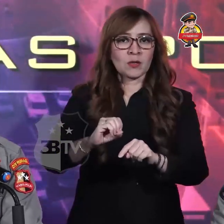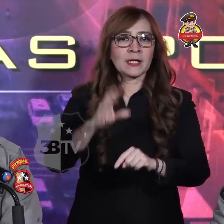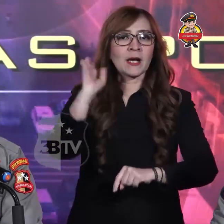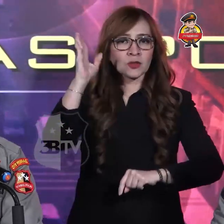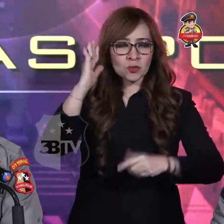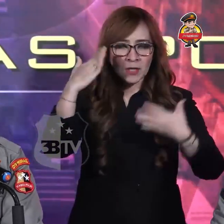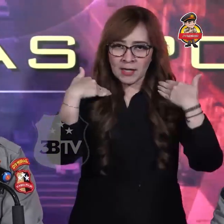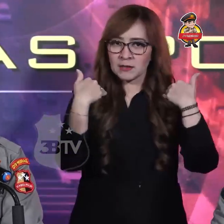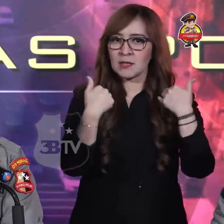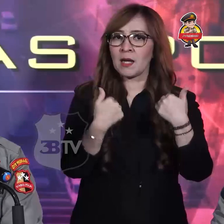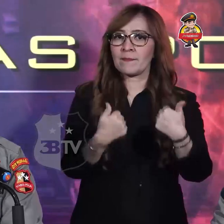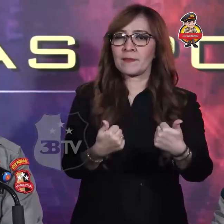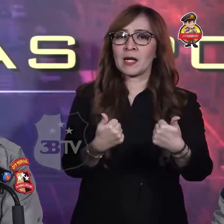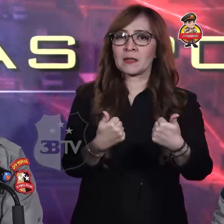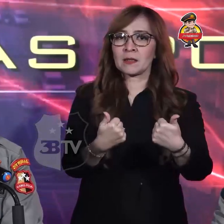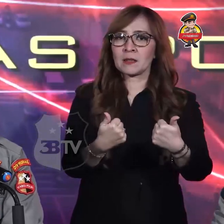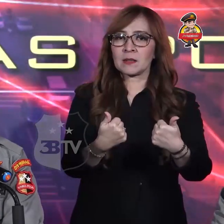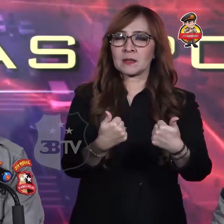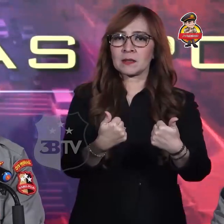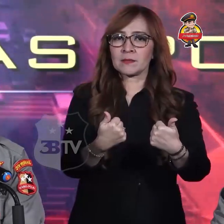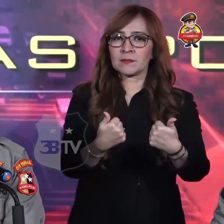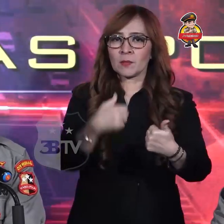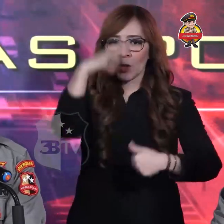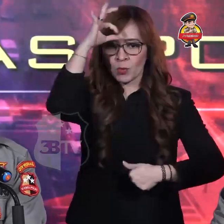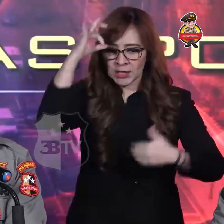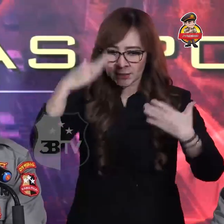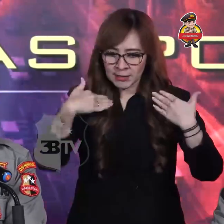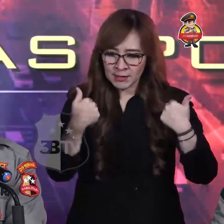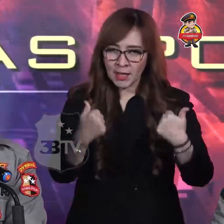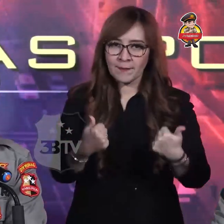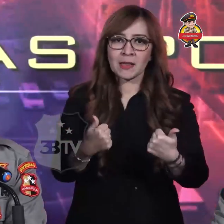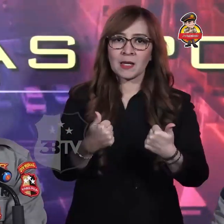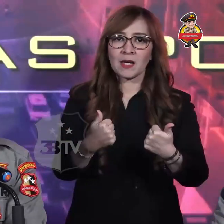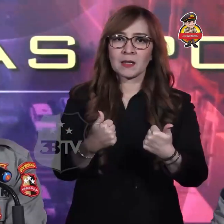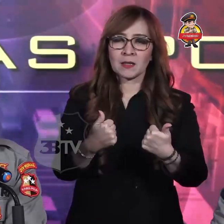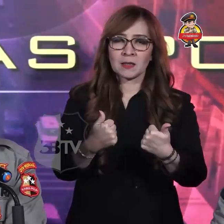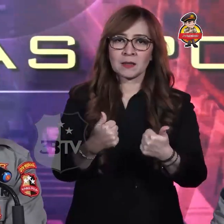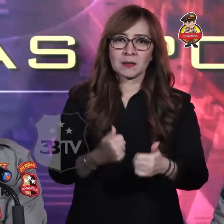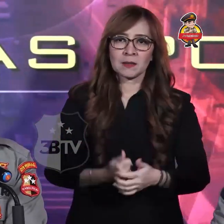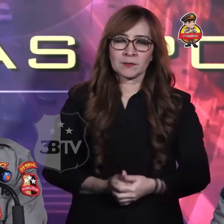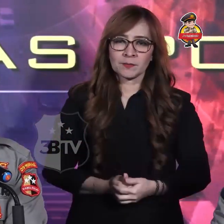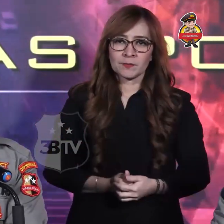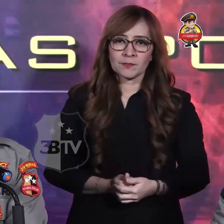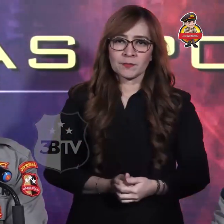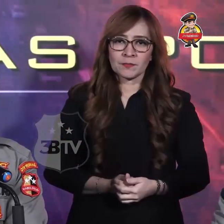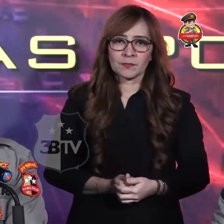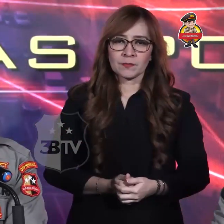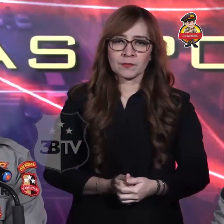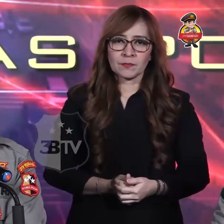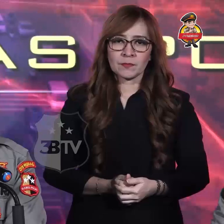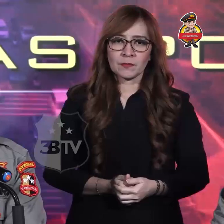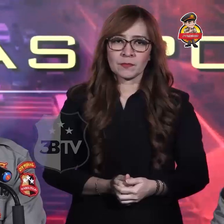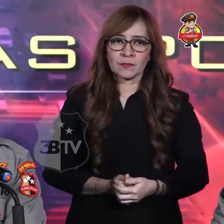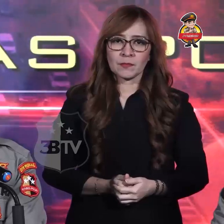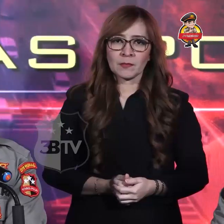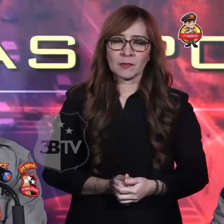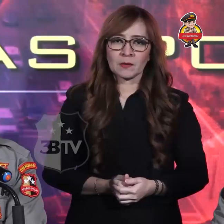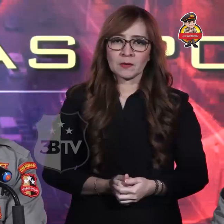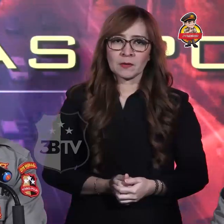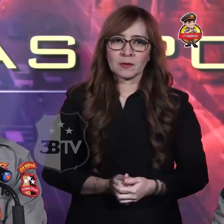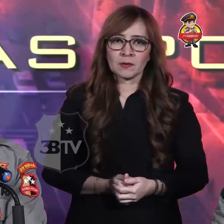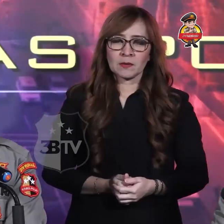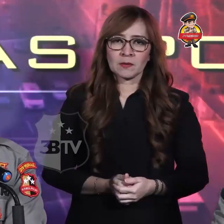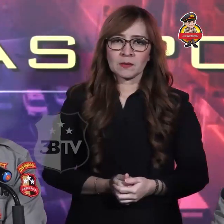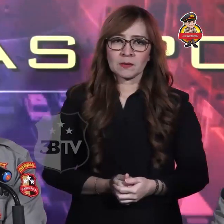ya oleh Polri, ini artinya berhasil diselamatkan belum menjadi